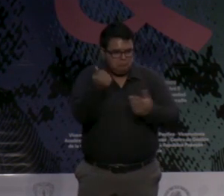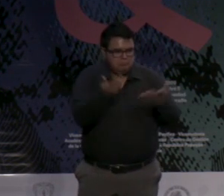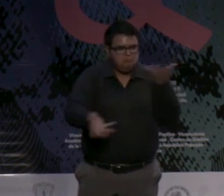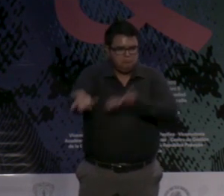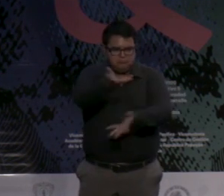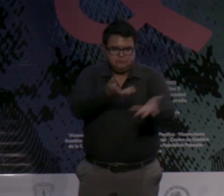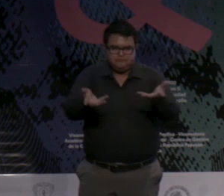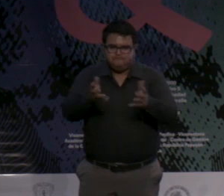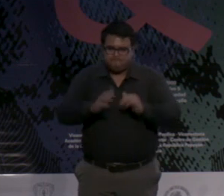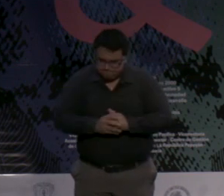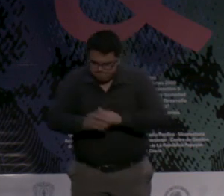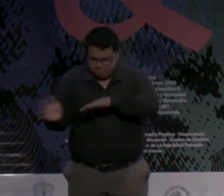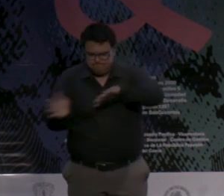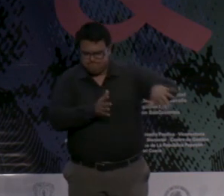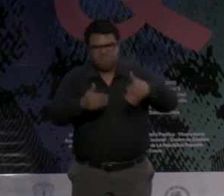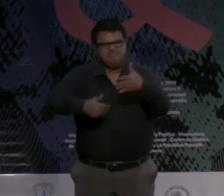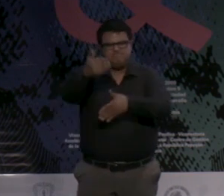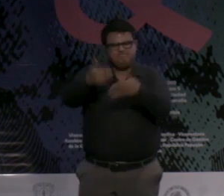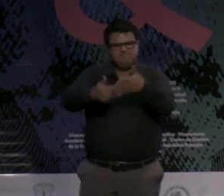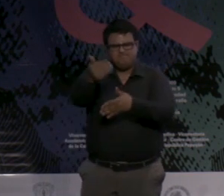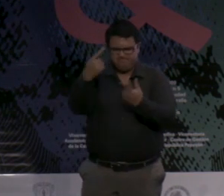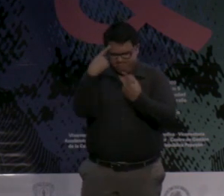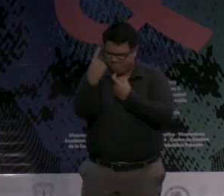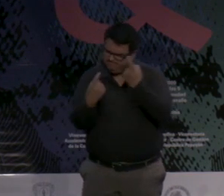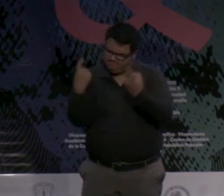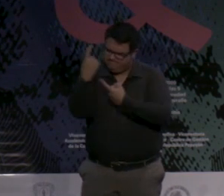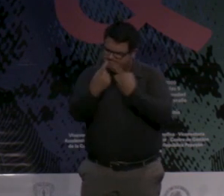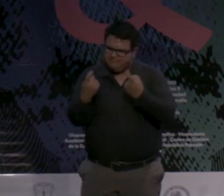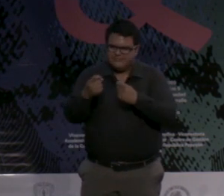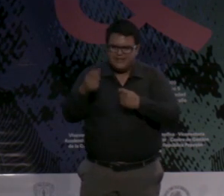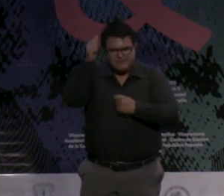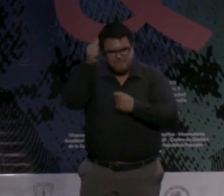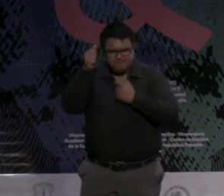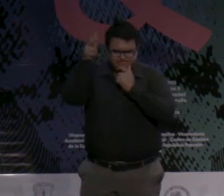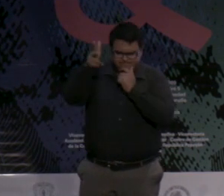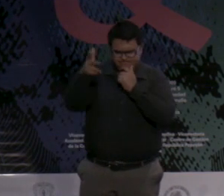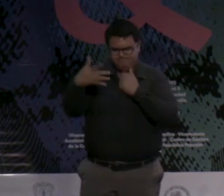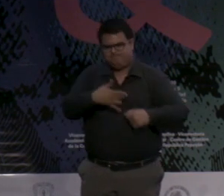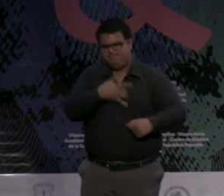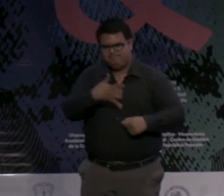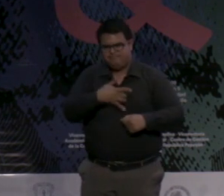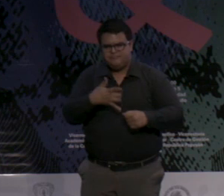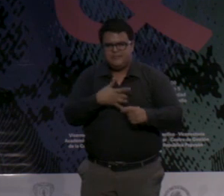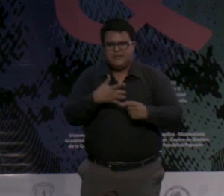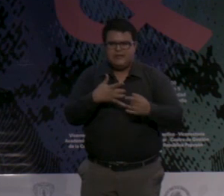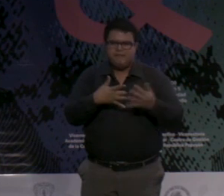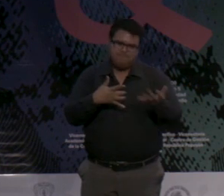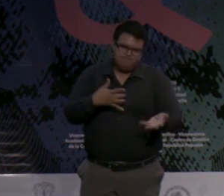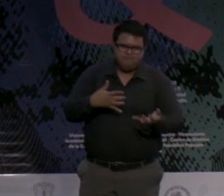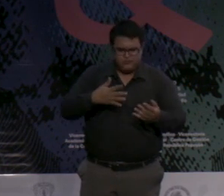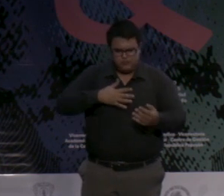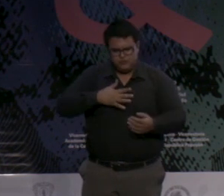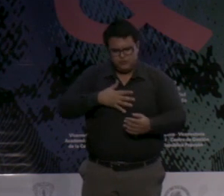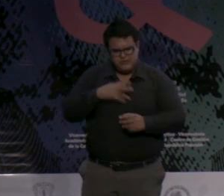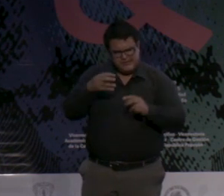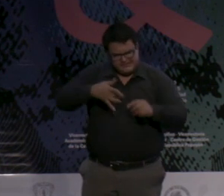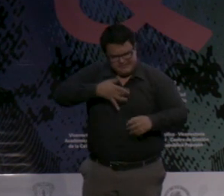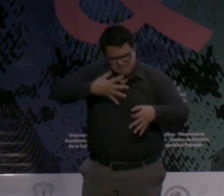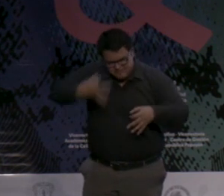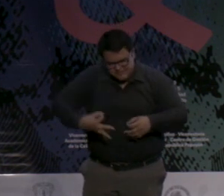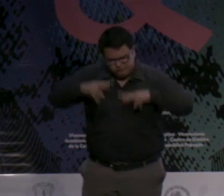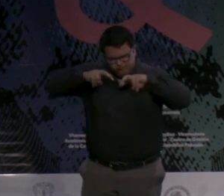Quiero empezar mi charla haciendo el planteamiento epistemológico y la manera como he llegado a estas